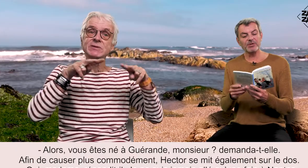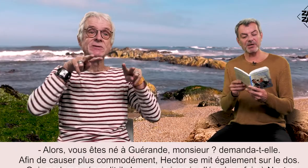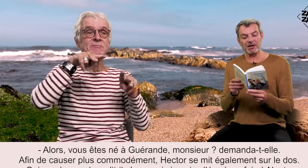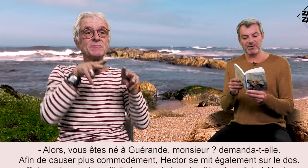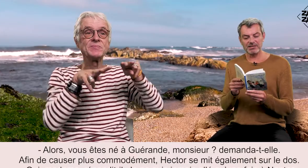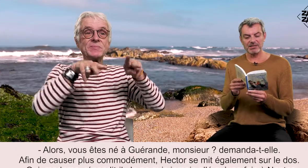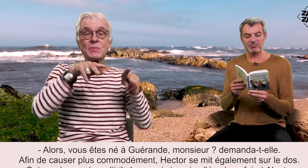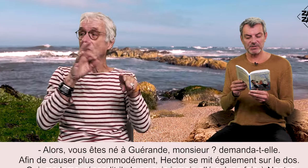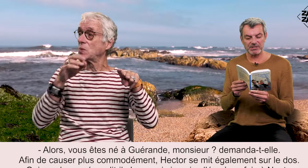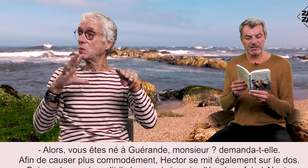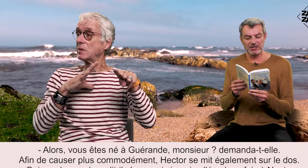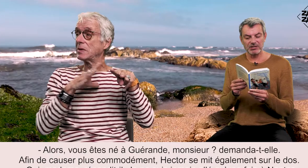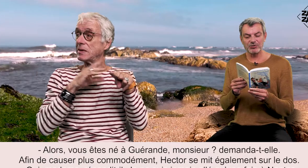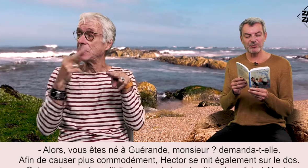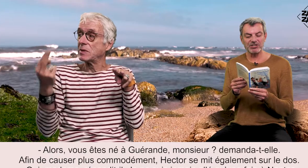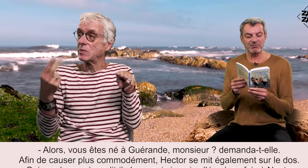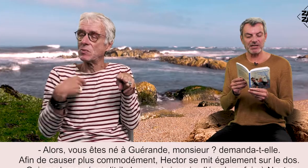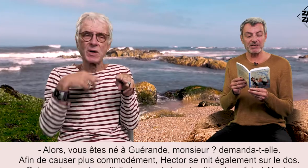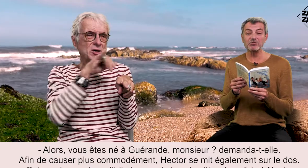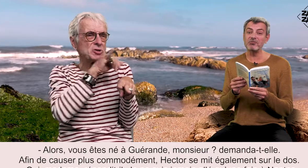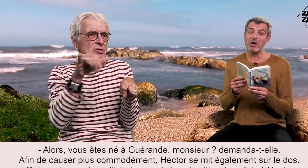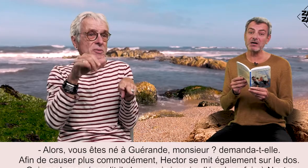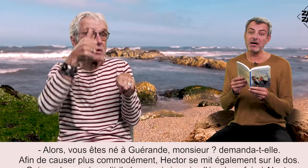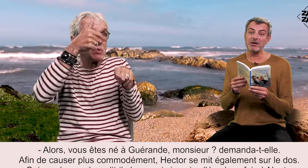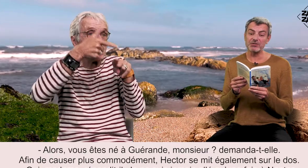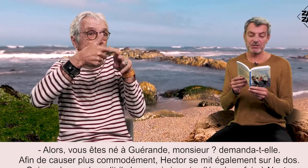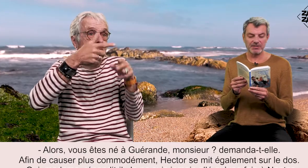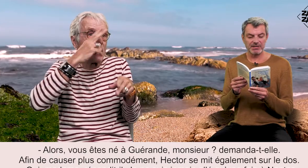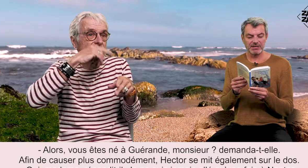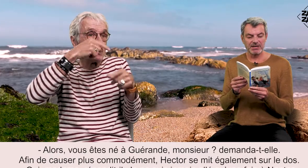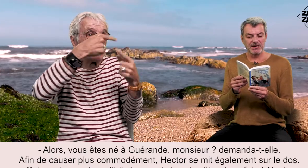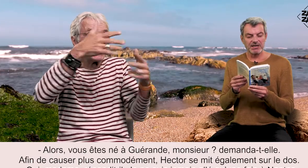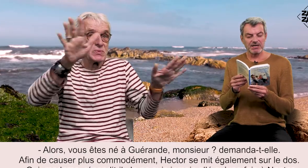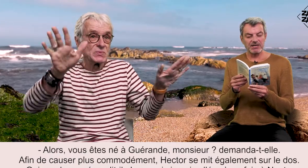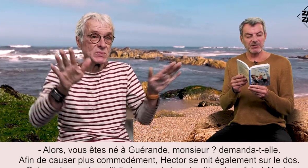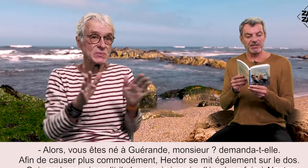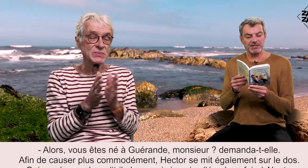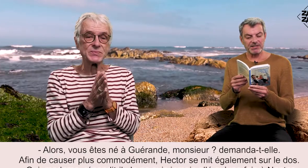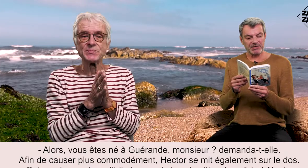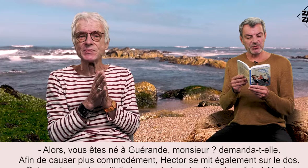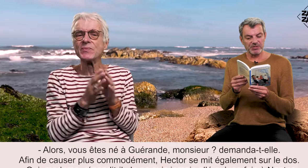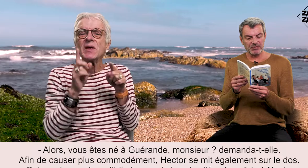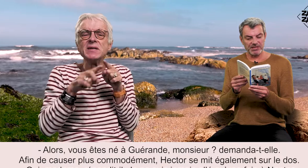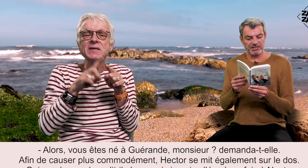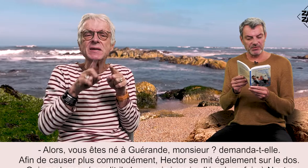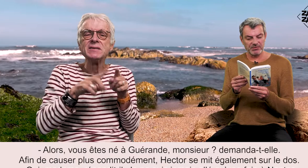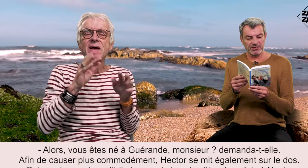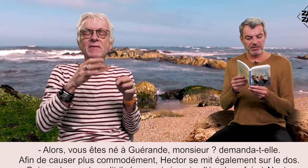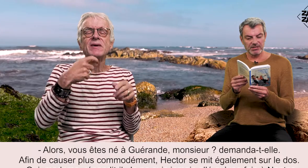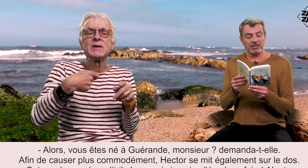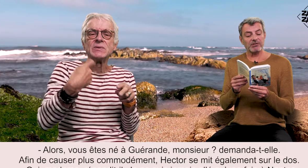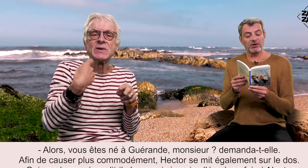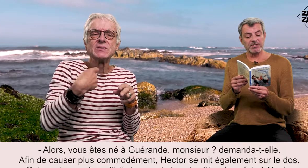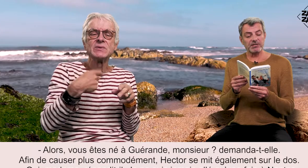« Oui, madame, répondit-il, « je ne suis jamais allé qu'une fois à Nantes. » Il donna des détails sur son éducation.